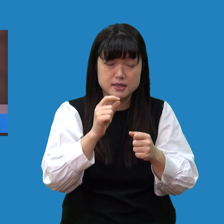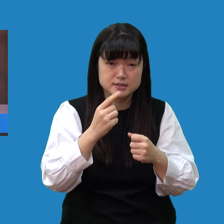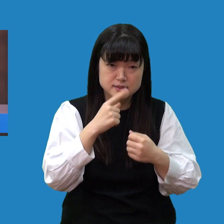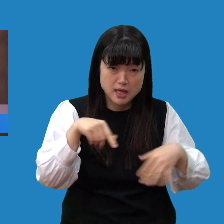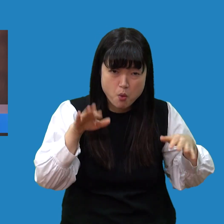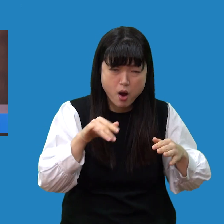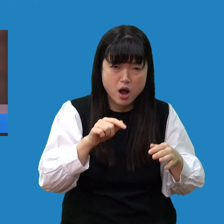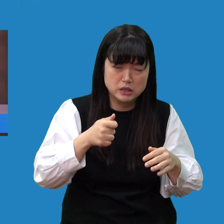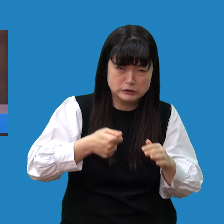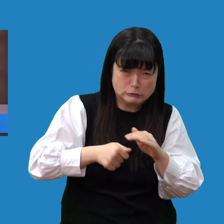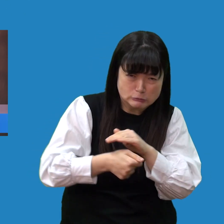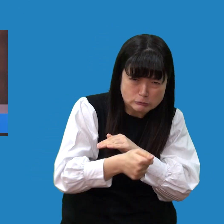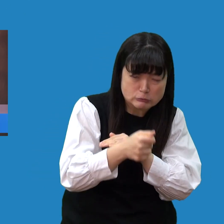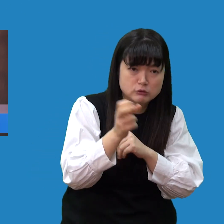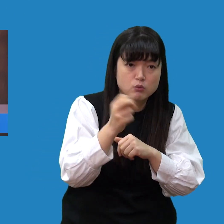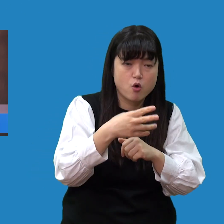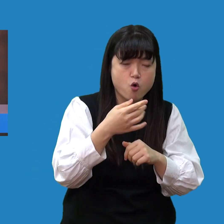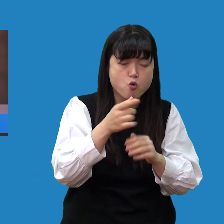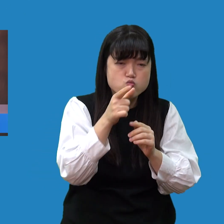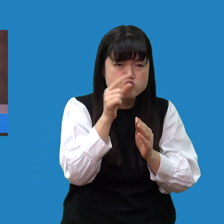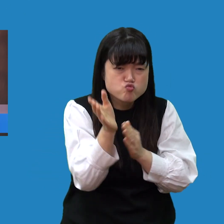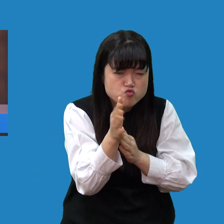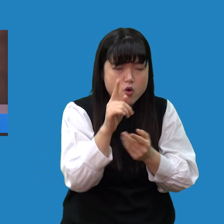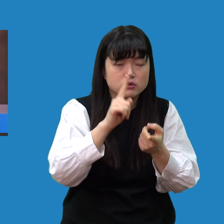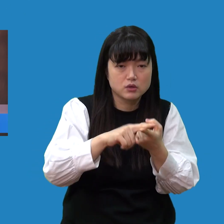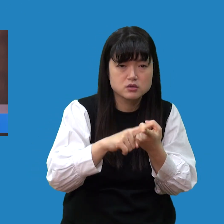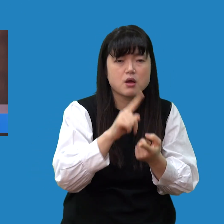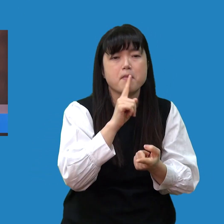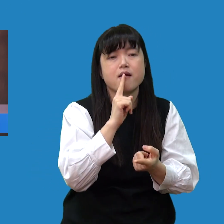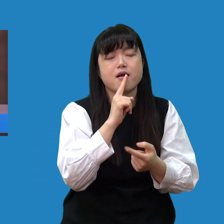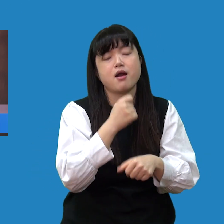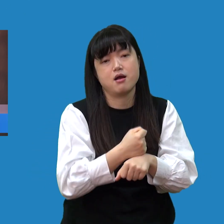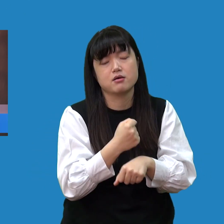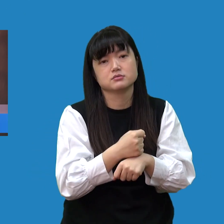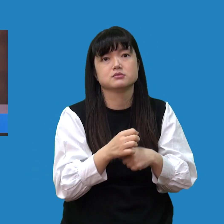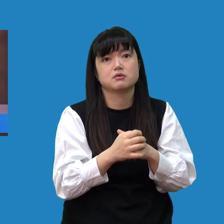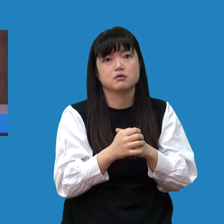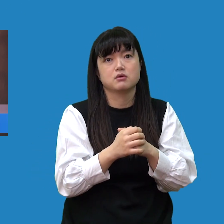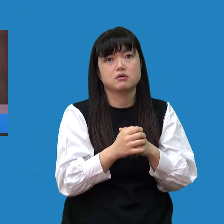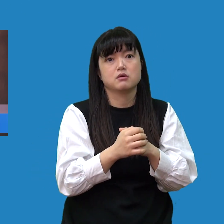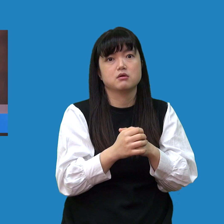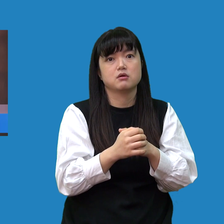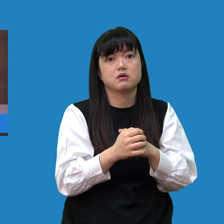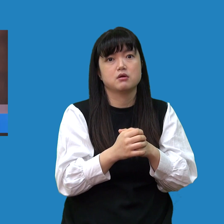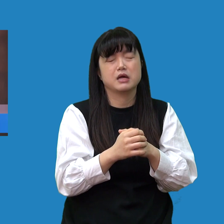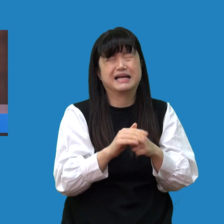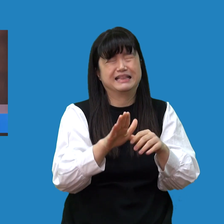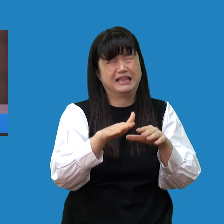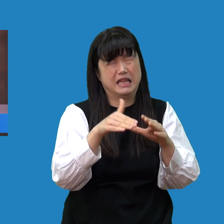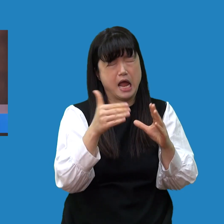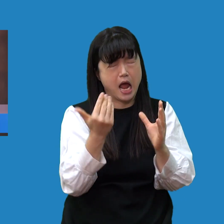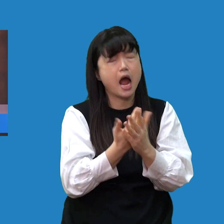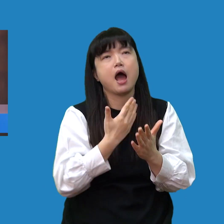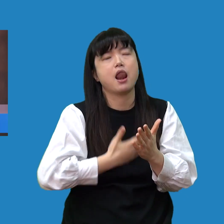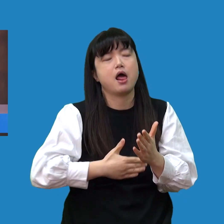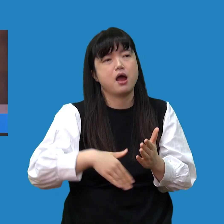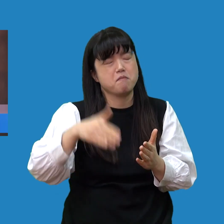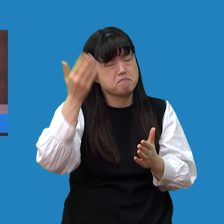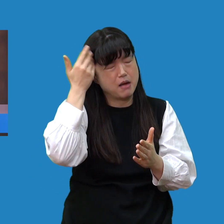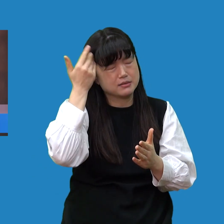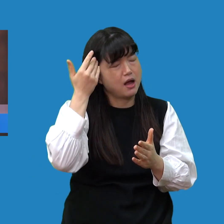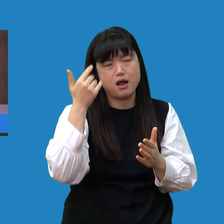새와 기어다니는 것과 물고기에 대하여 말한지라. 모르는 게 없었어, 솔로몬은.